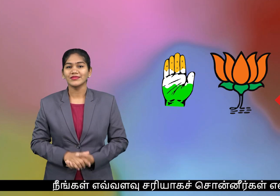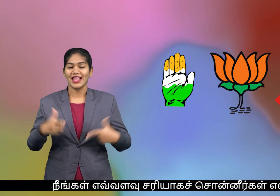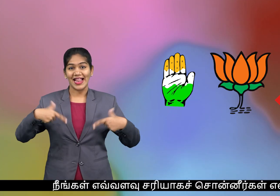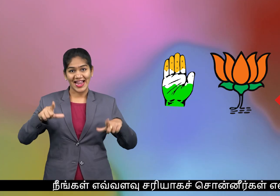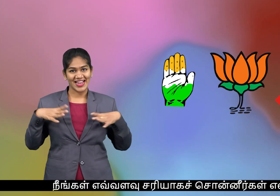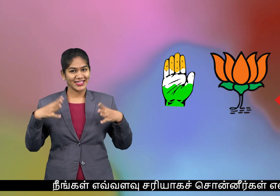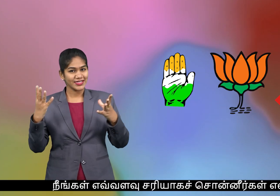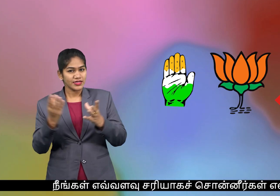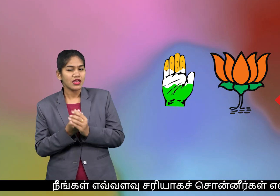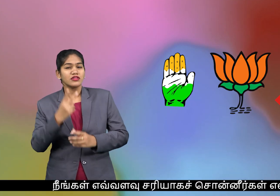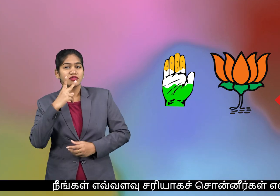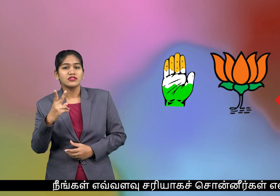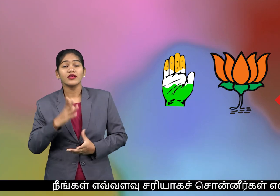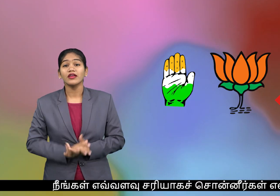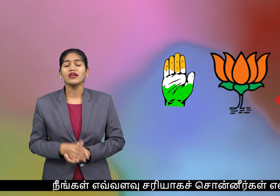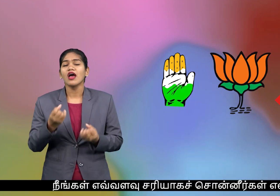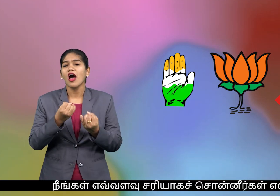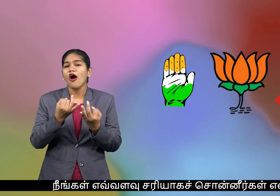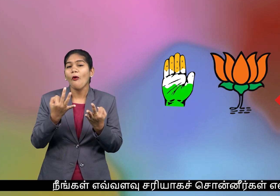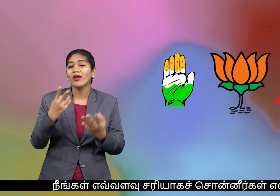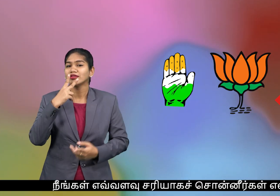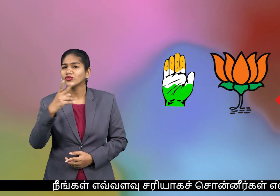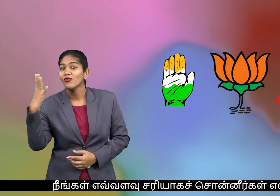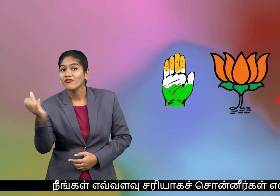நீங்கள் எவ்வளவு சரியாக சொன்னீர்கள் என்று பார்ப்போம்.